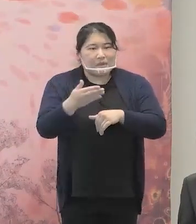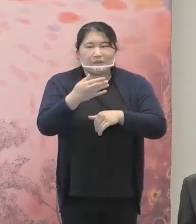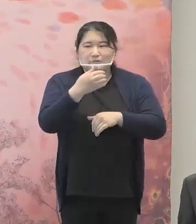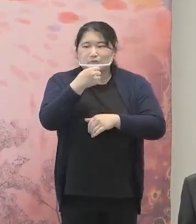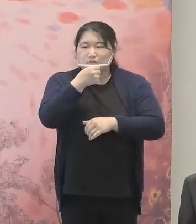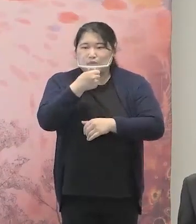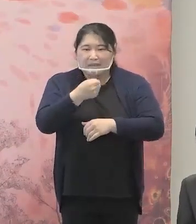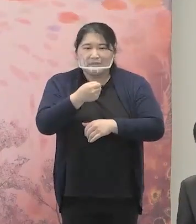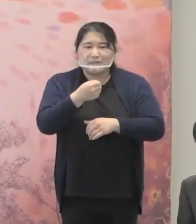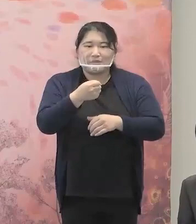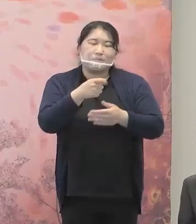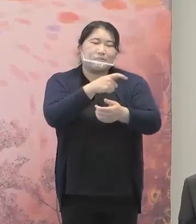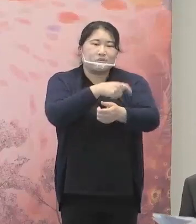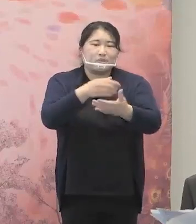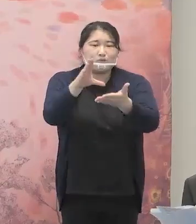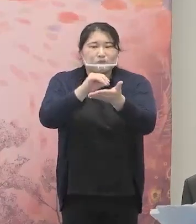ます。